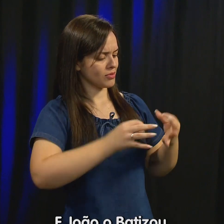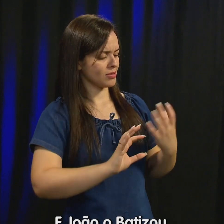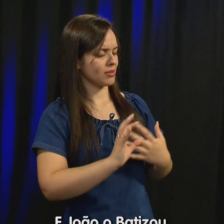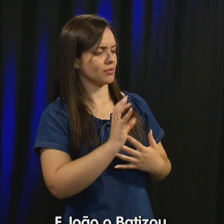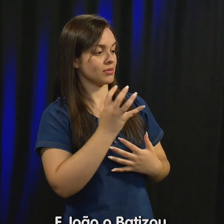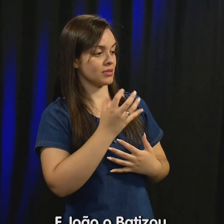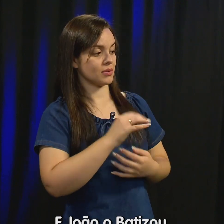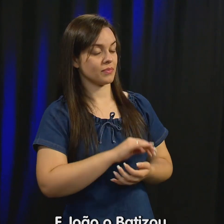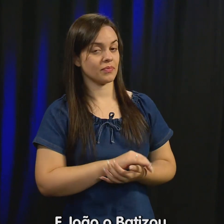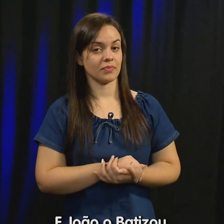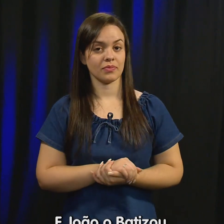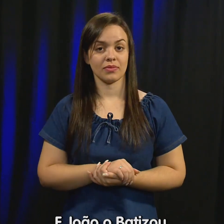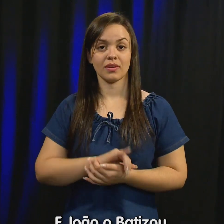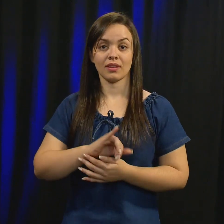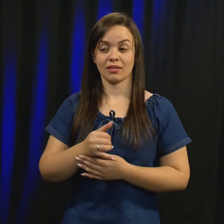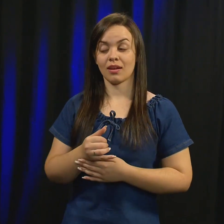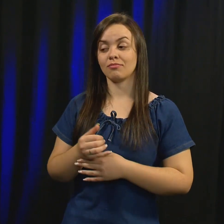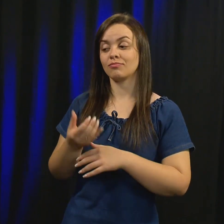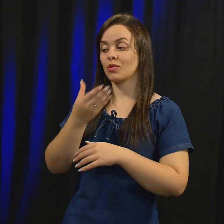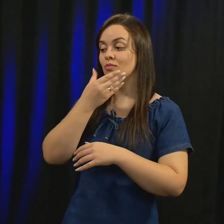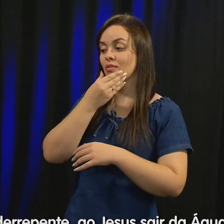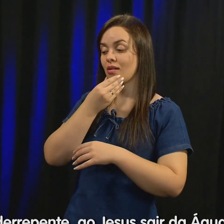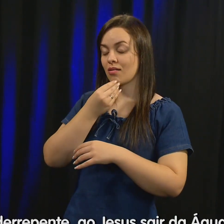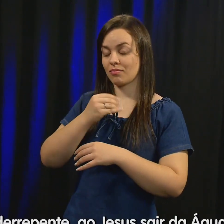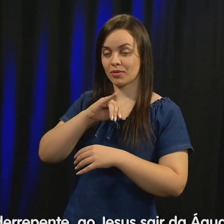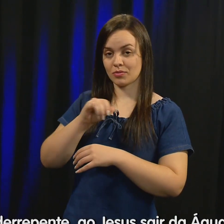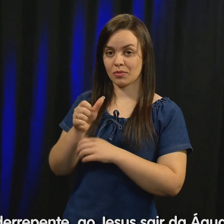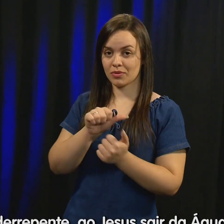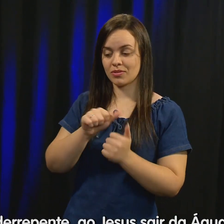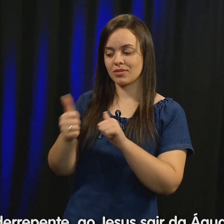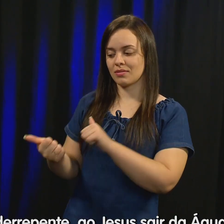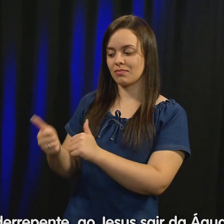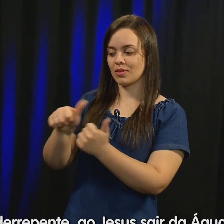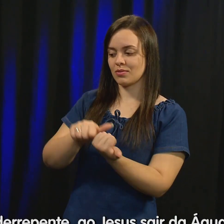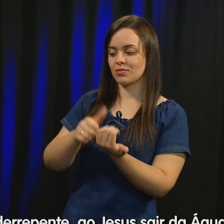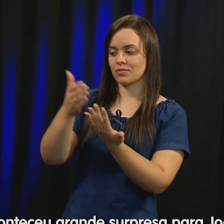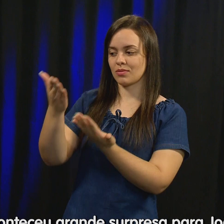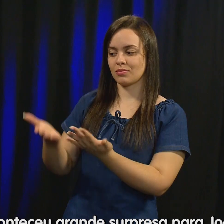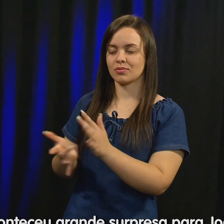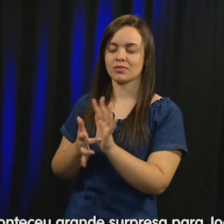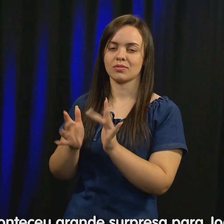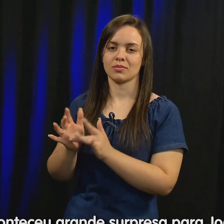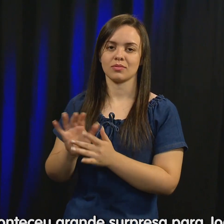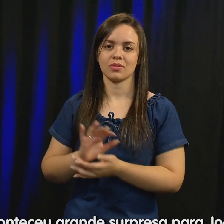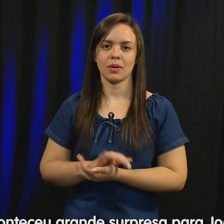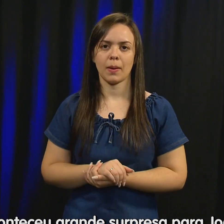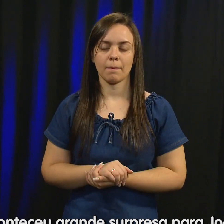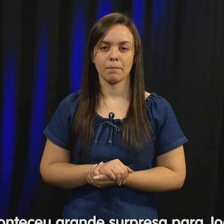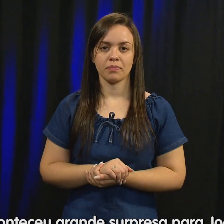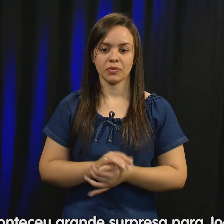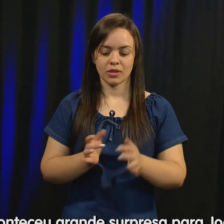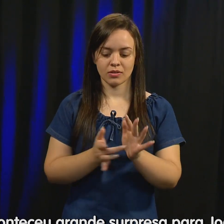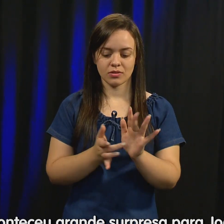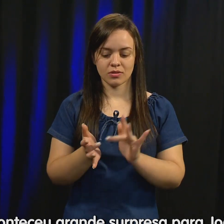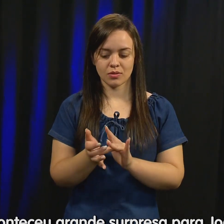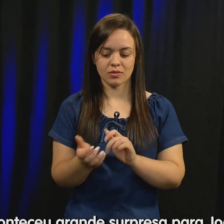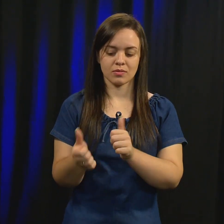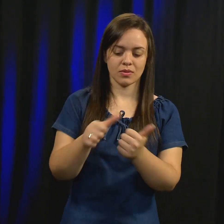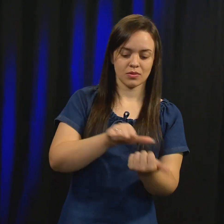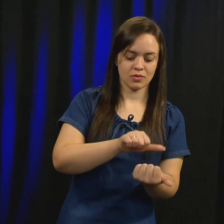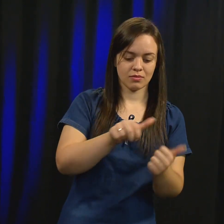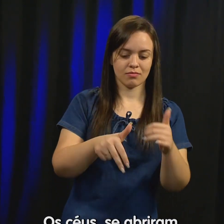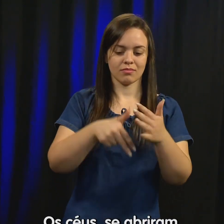E João o batizou. De repente, ao Jesus sair da água, aconteceu grande surpresa para